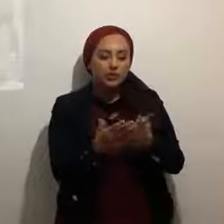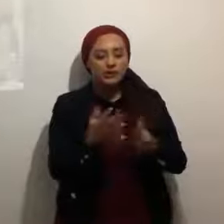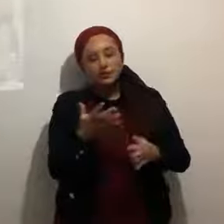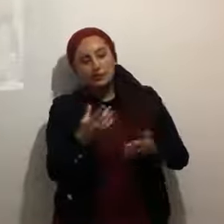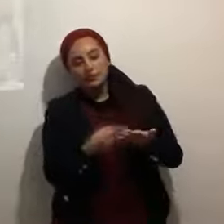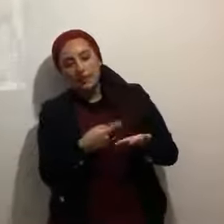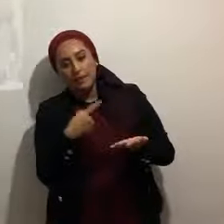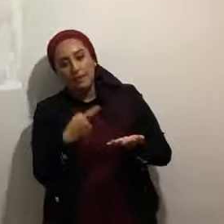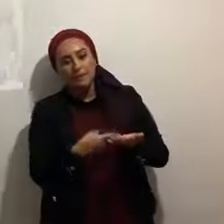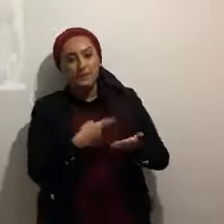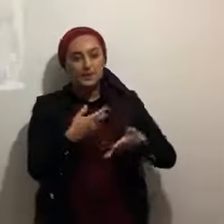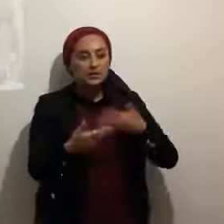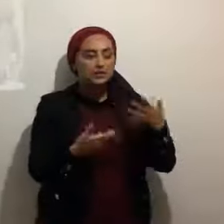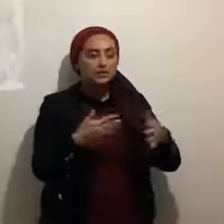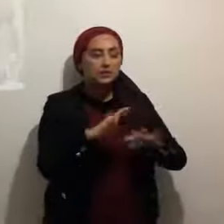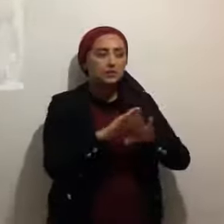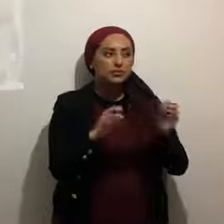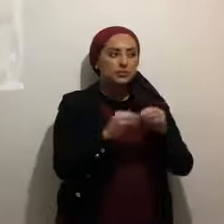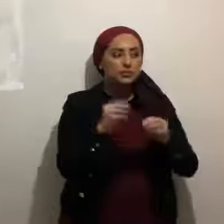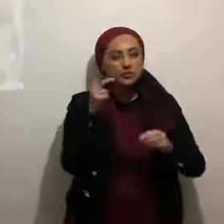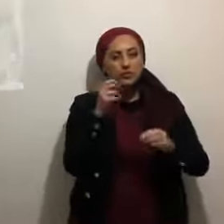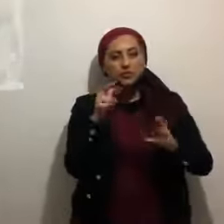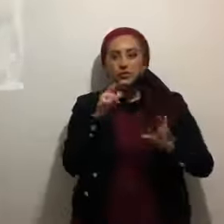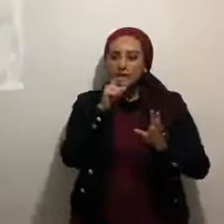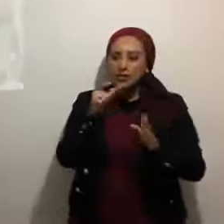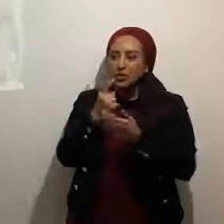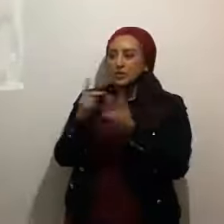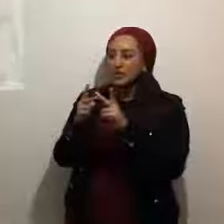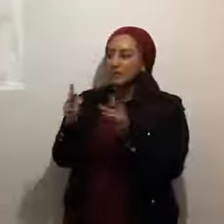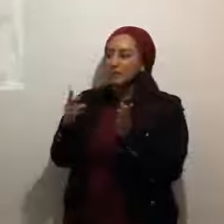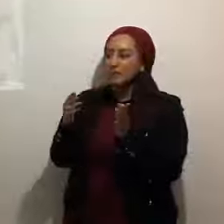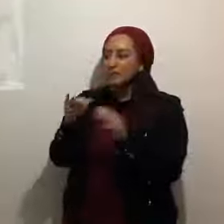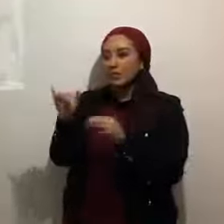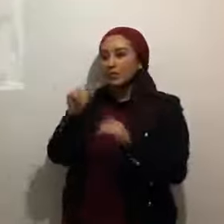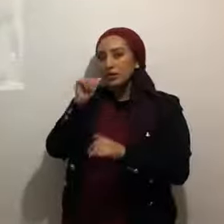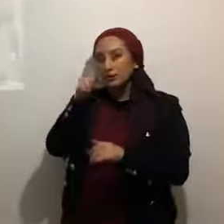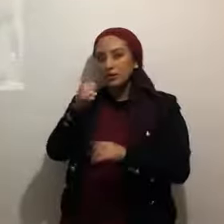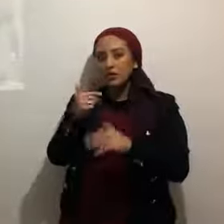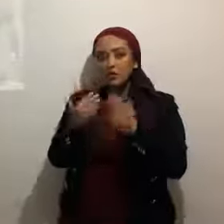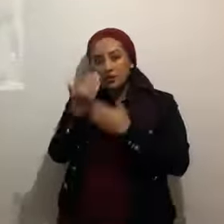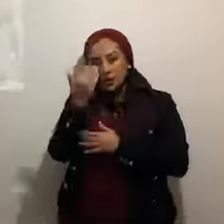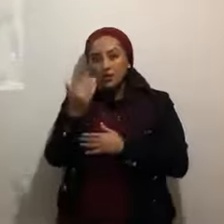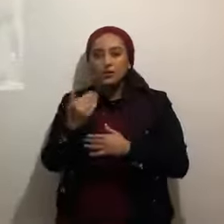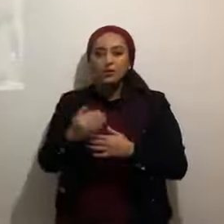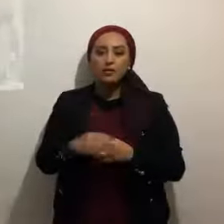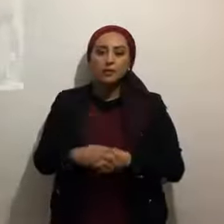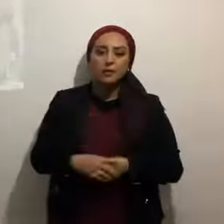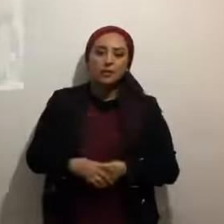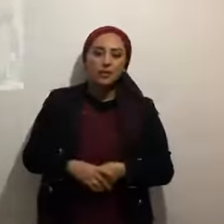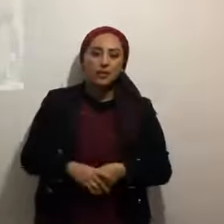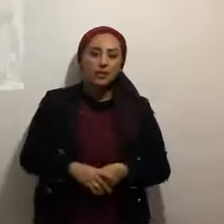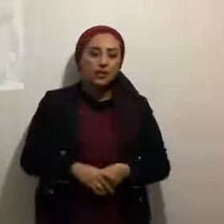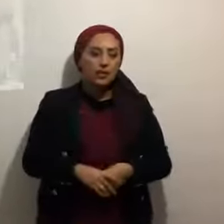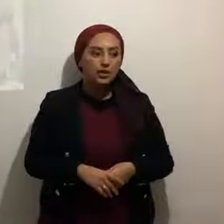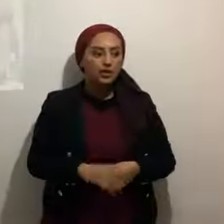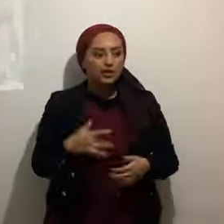Torah, ya no escuchas, no te interesan las parashot como la de mañana a las 10 de la mañana, hora central de México, ya te estás debilitando,